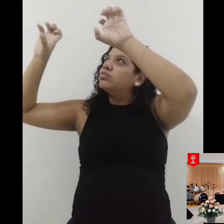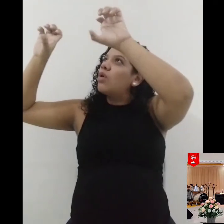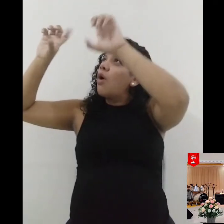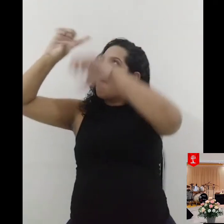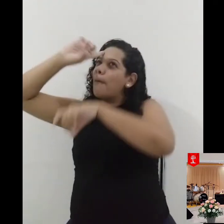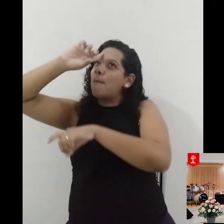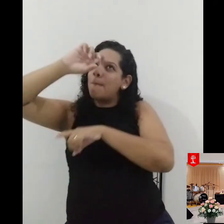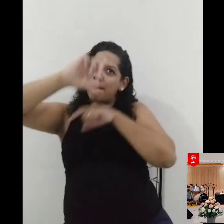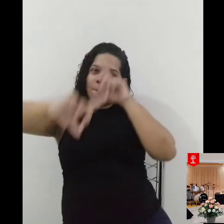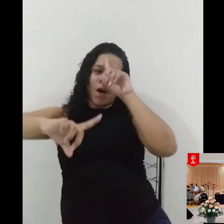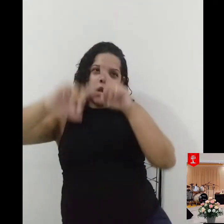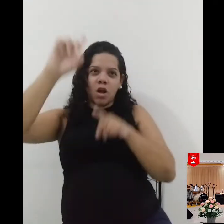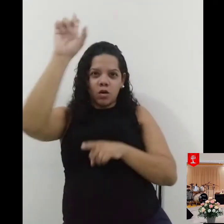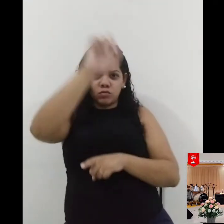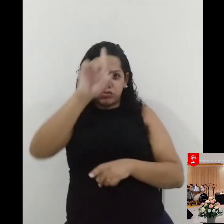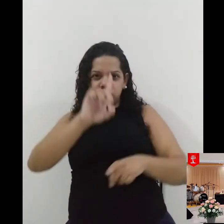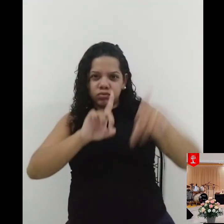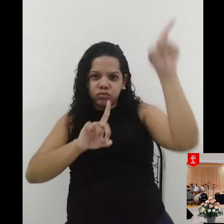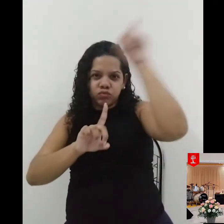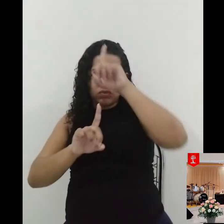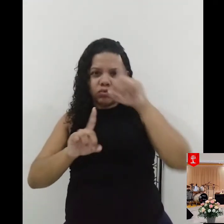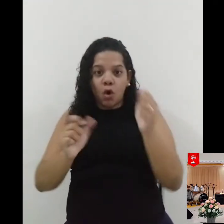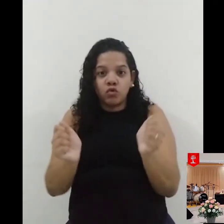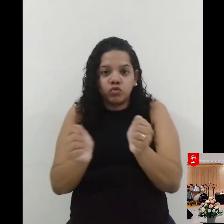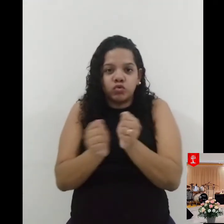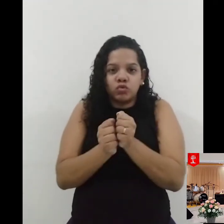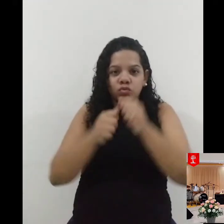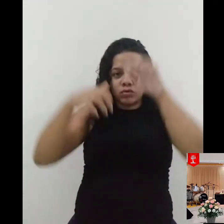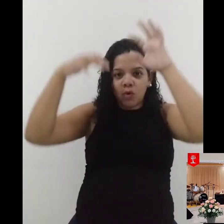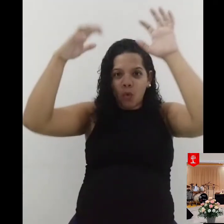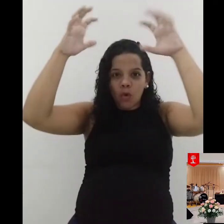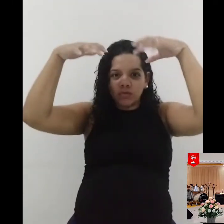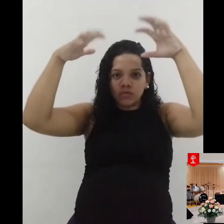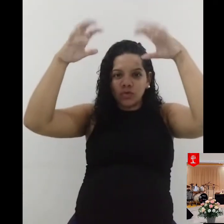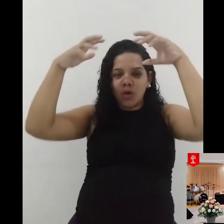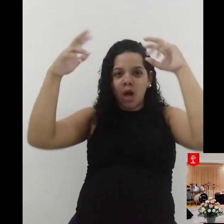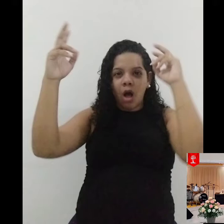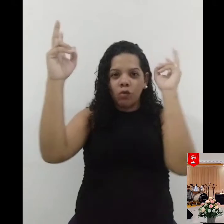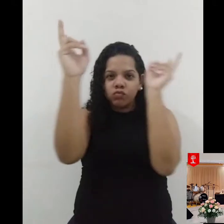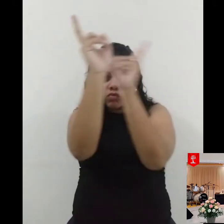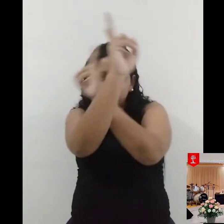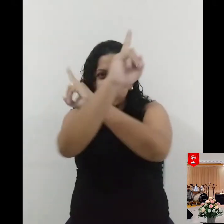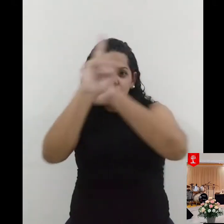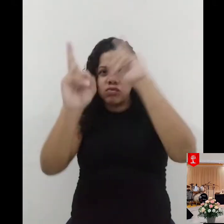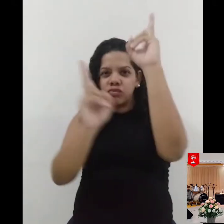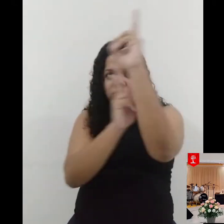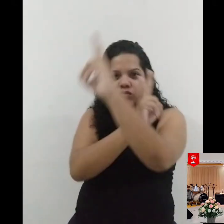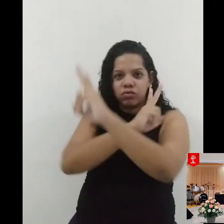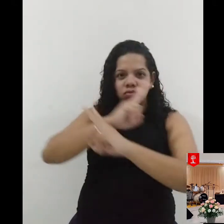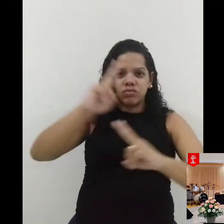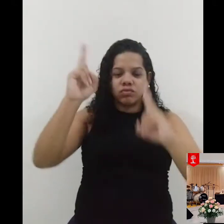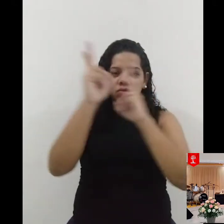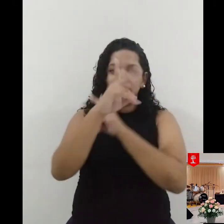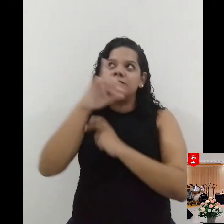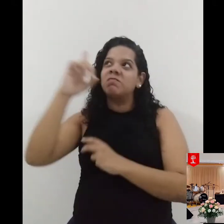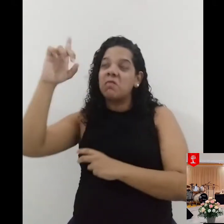nosso Deus. Esse é o Deus a qual nós servimos, o Deus a qual nós